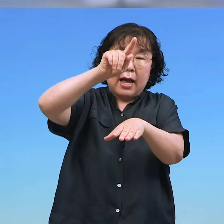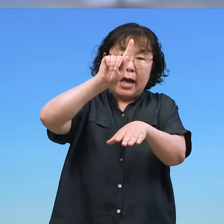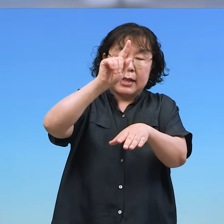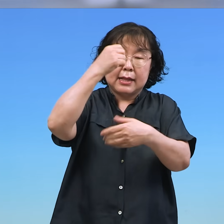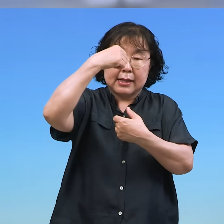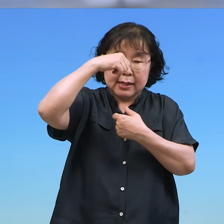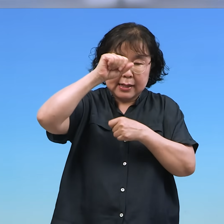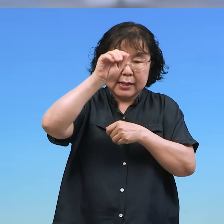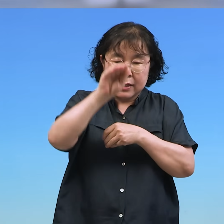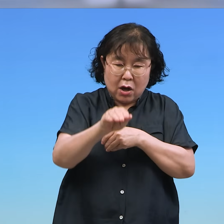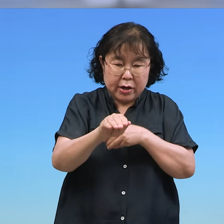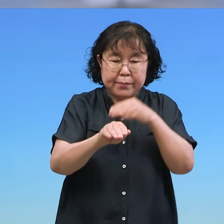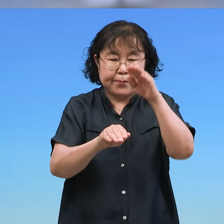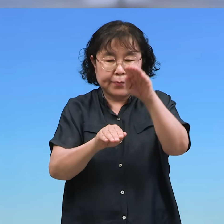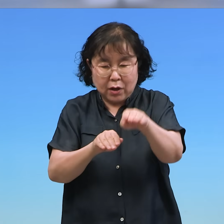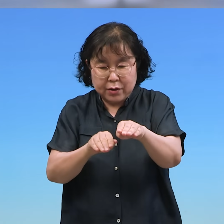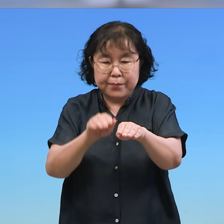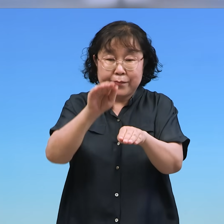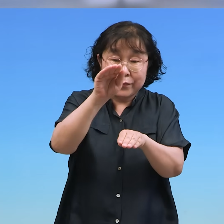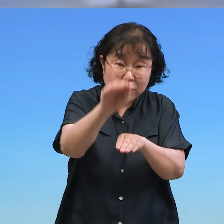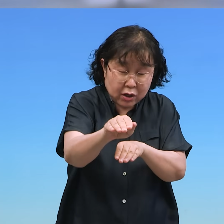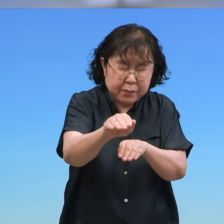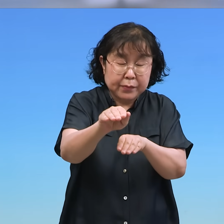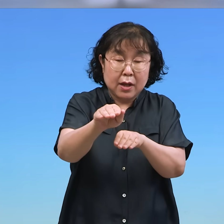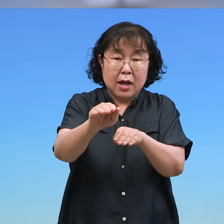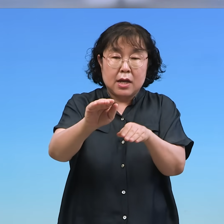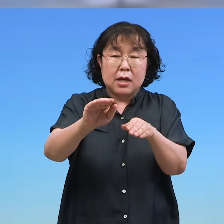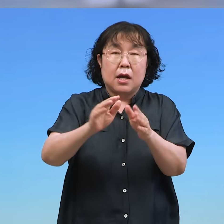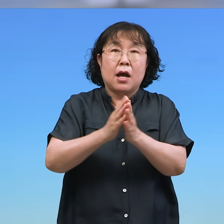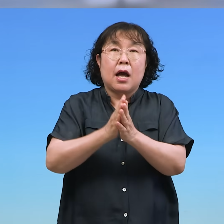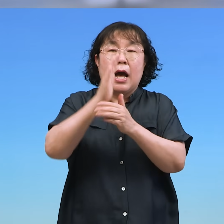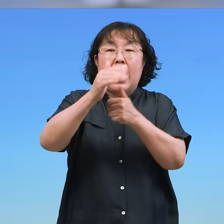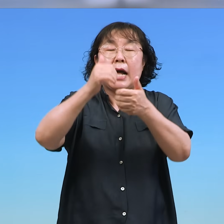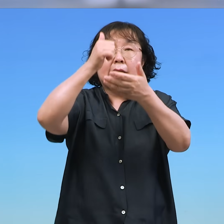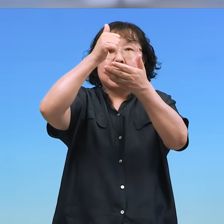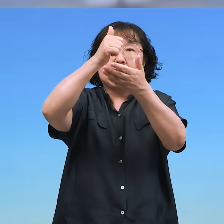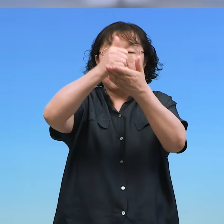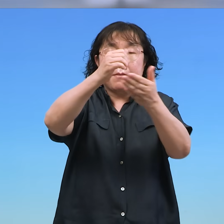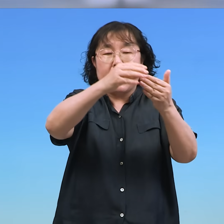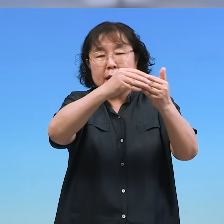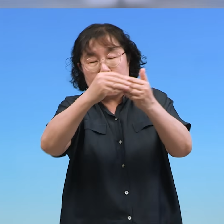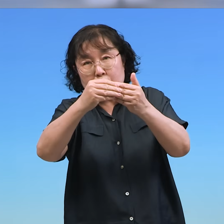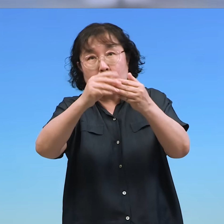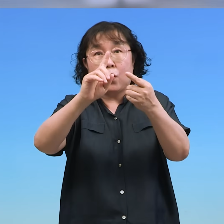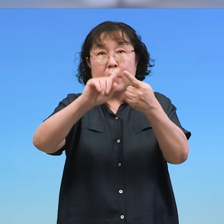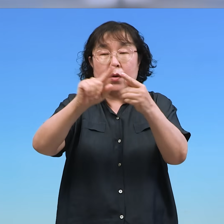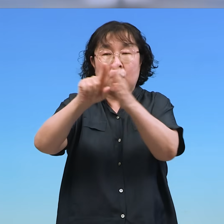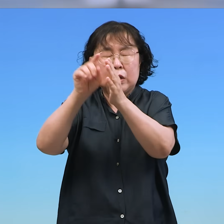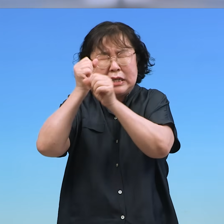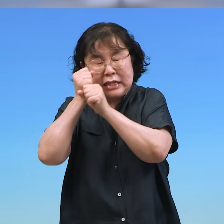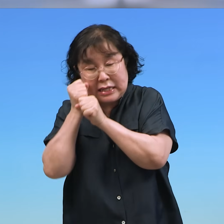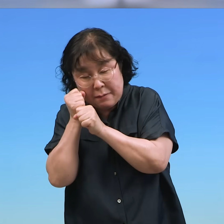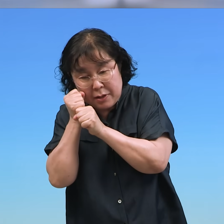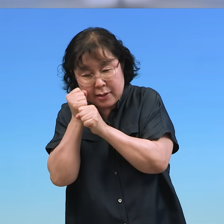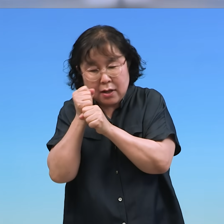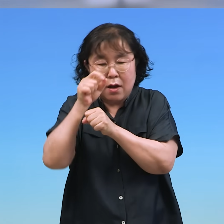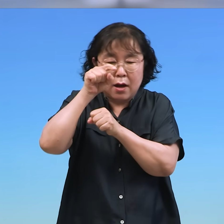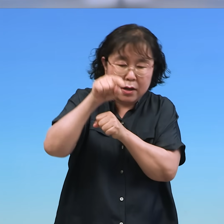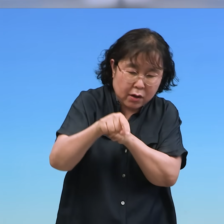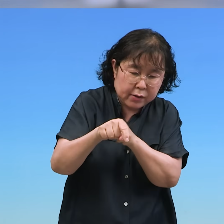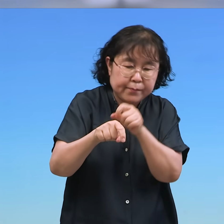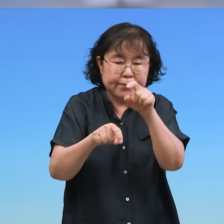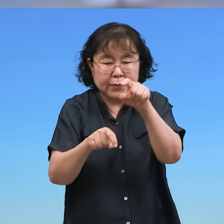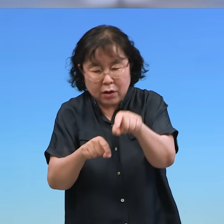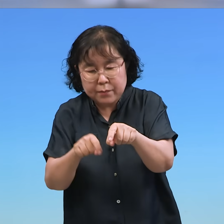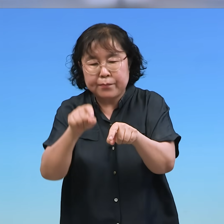그 순간순간 하나님을 의지하면서 그분이 비춰주시는 대로 살아가야 한다는 원리를 담고 있는 이야기